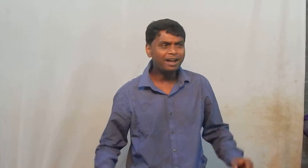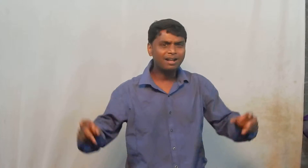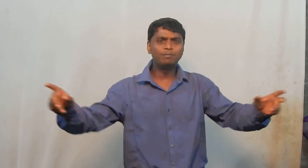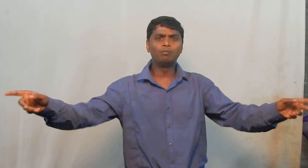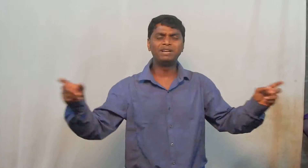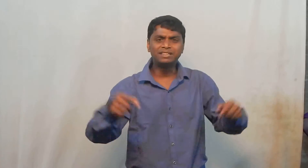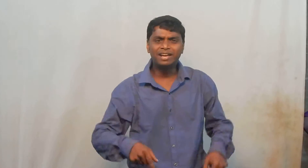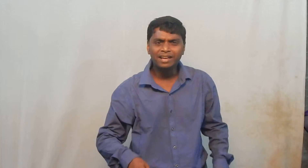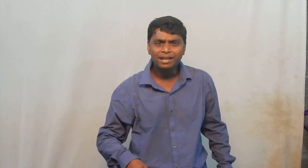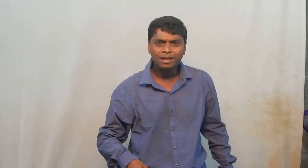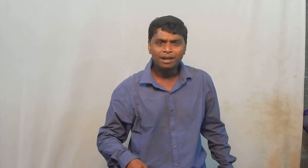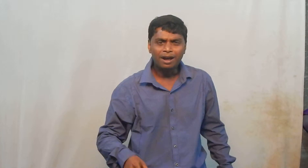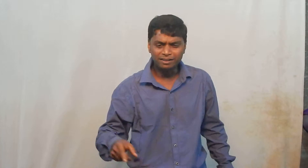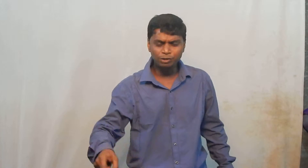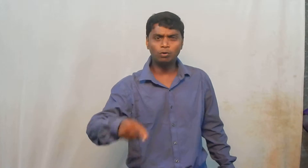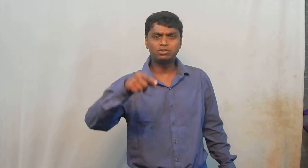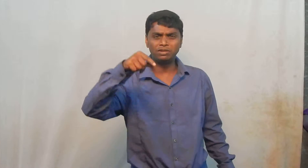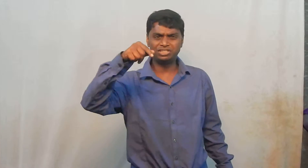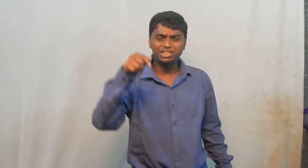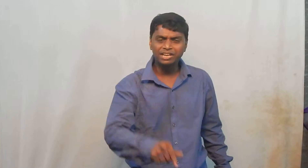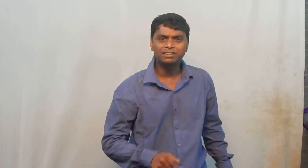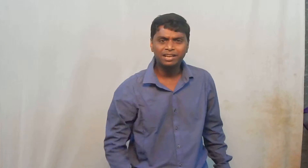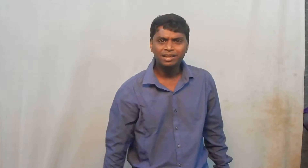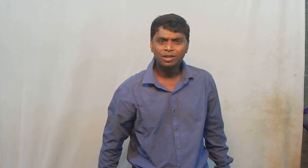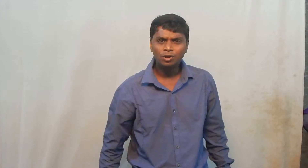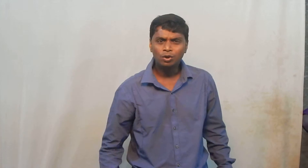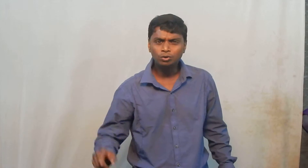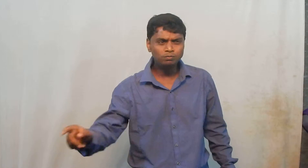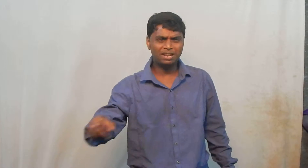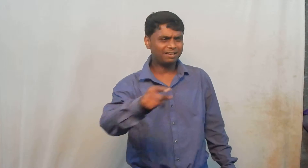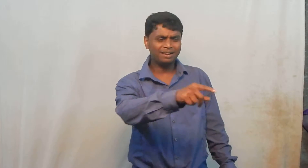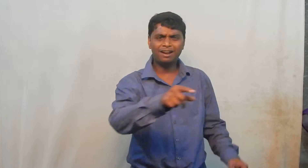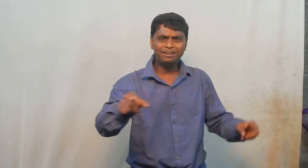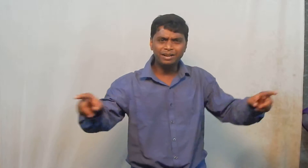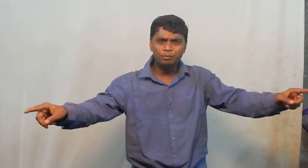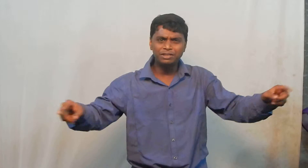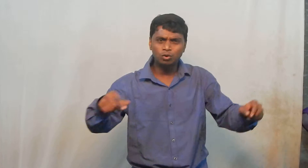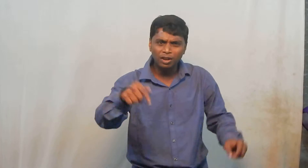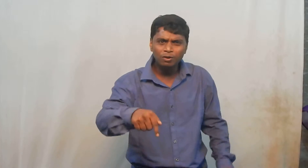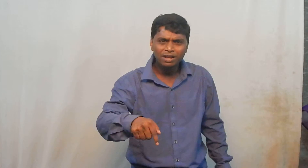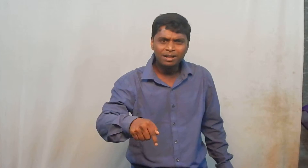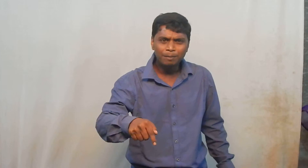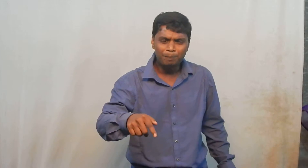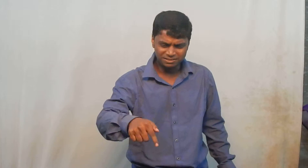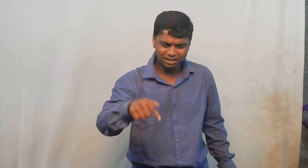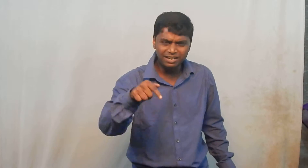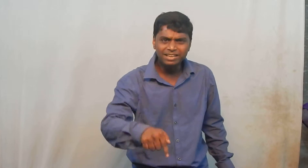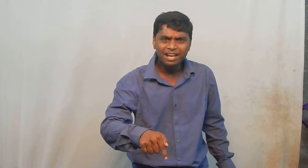मुंबई जानता है अन्न ड़ी कोई चीट ने चुवत बंड़िया यो